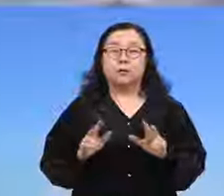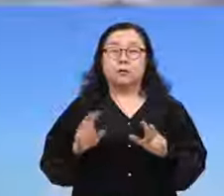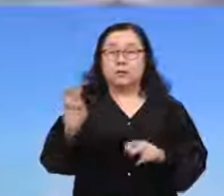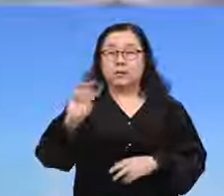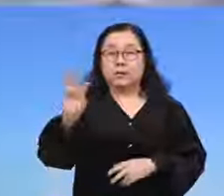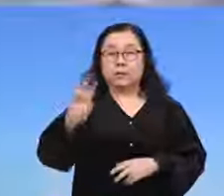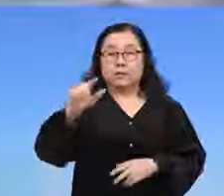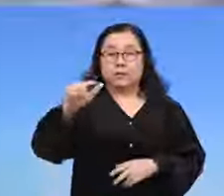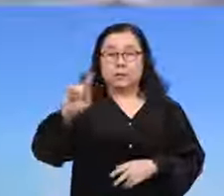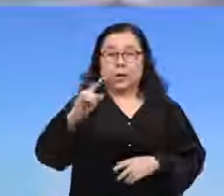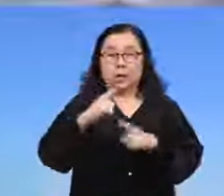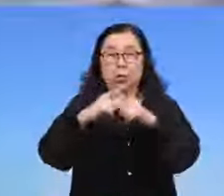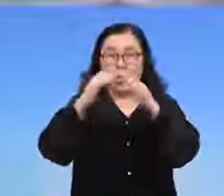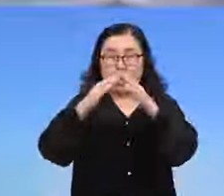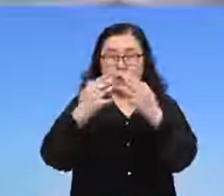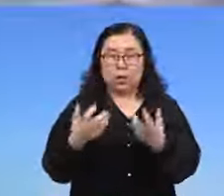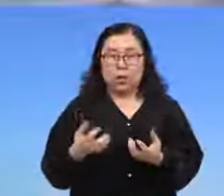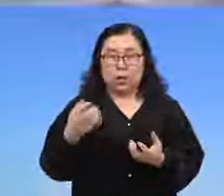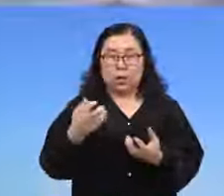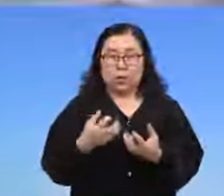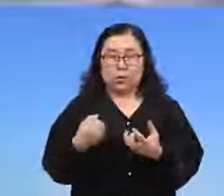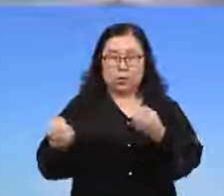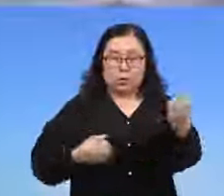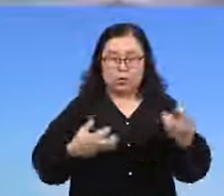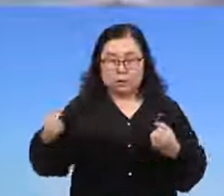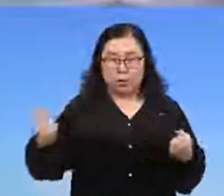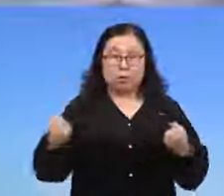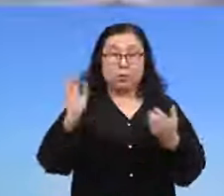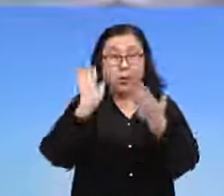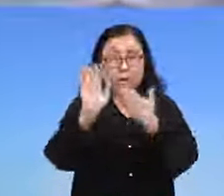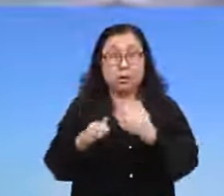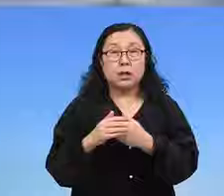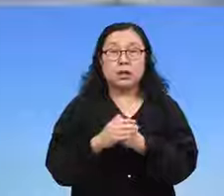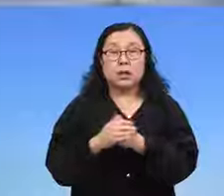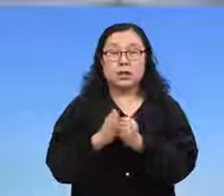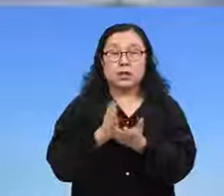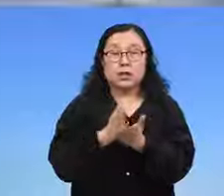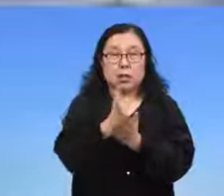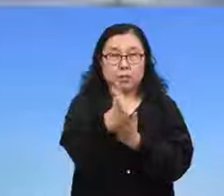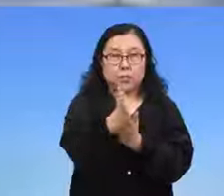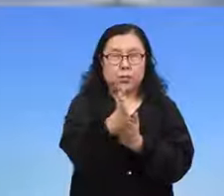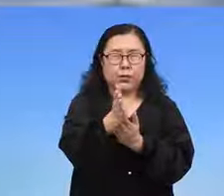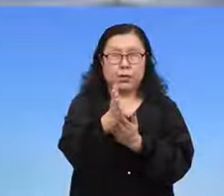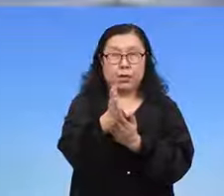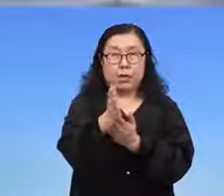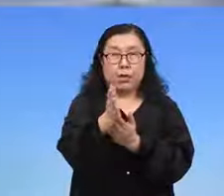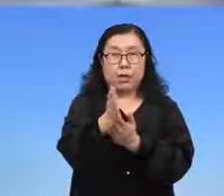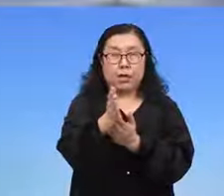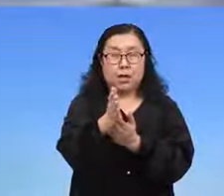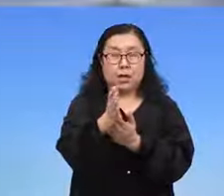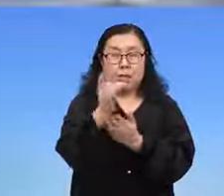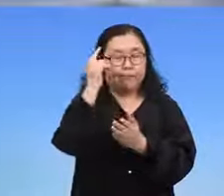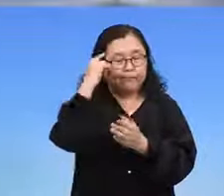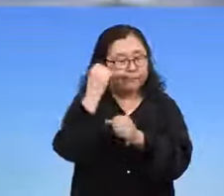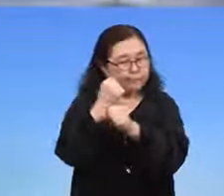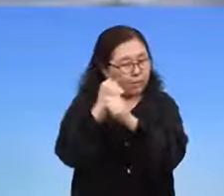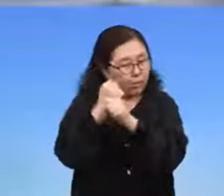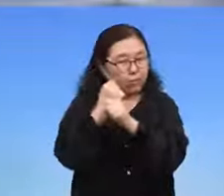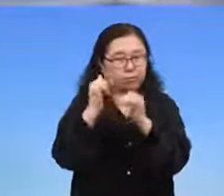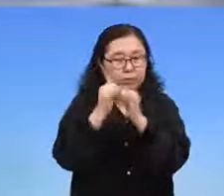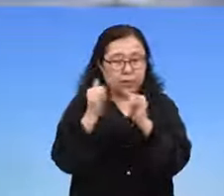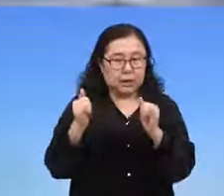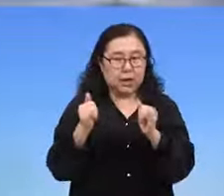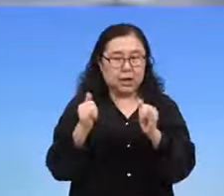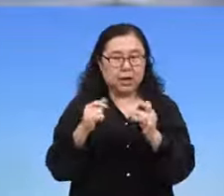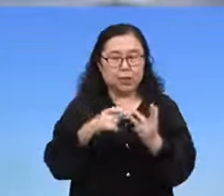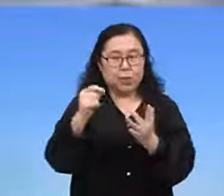지금 30개 교회로 분립을 하고 나면은 이제 지금 그 전문 학자들과 지금 컨택 중에 있습니다.